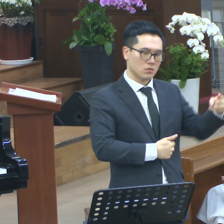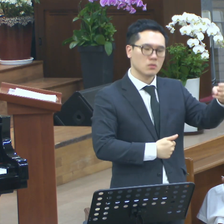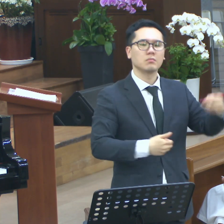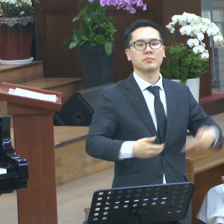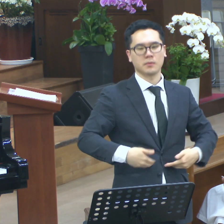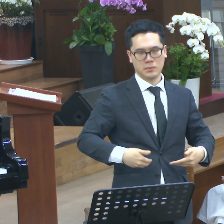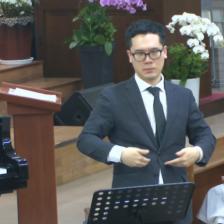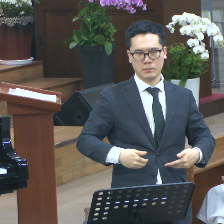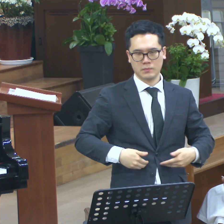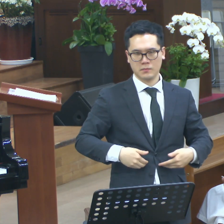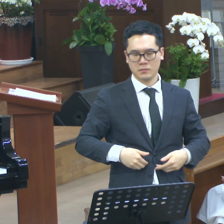수 있는 거죠.